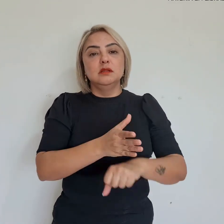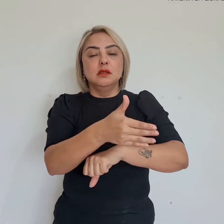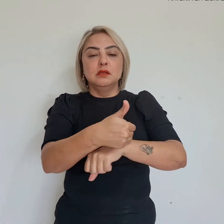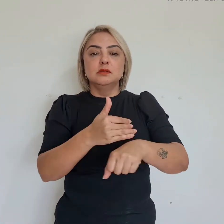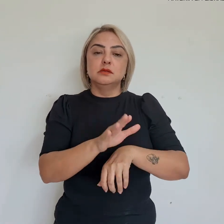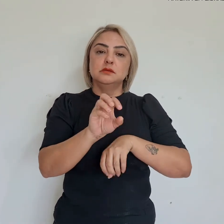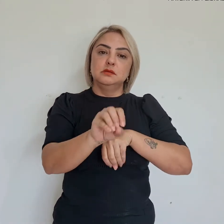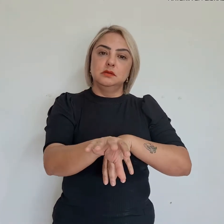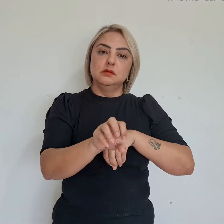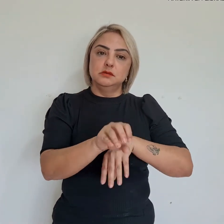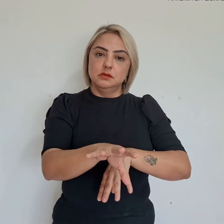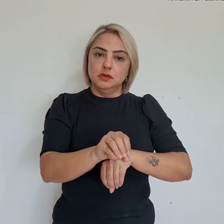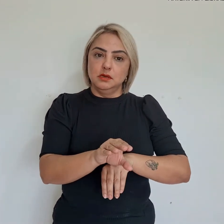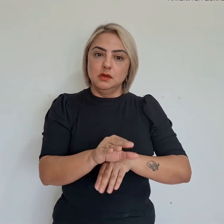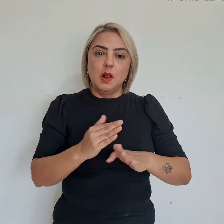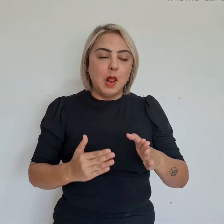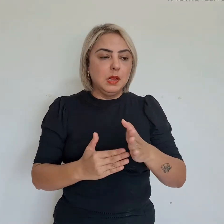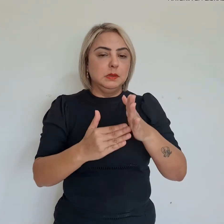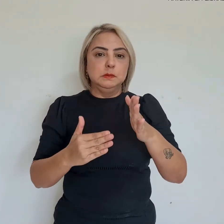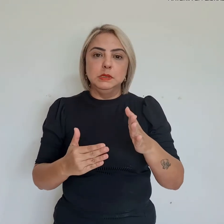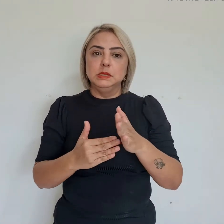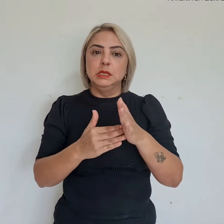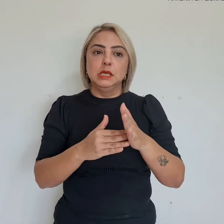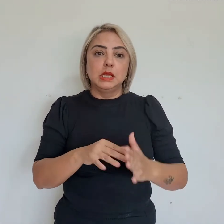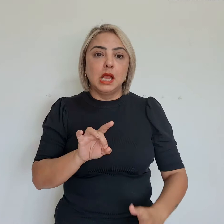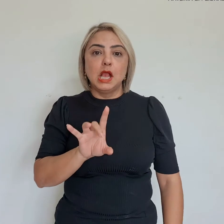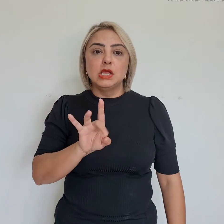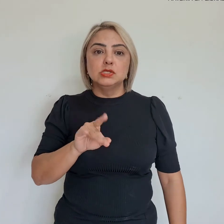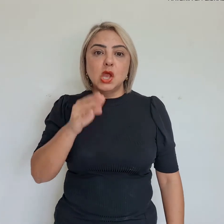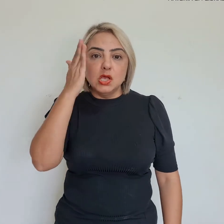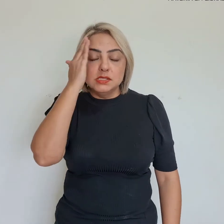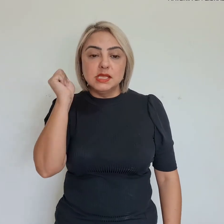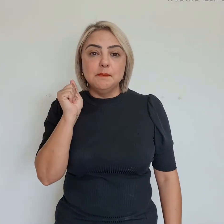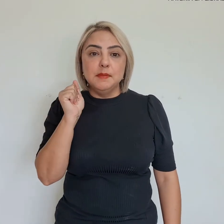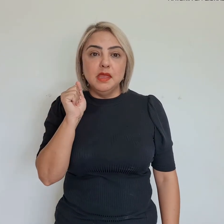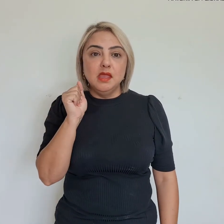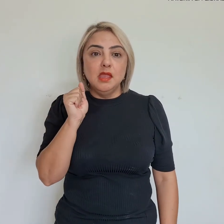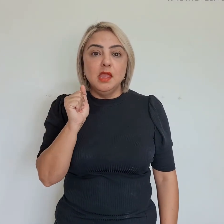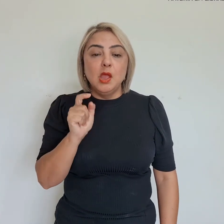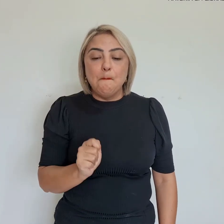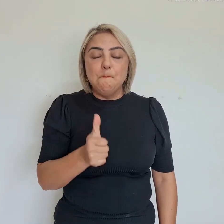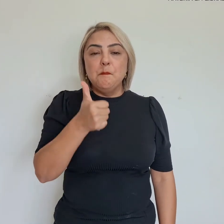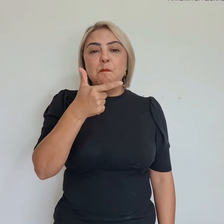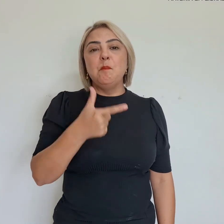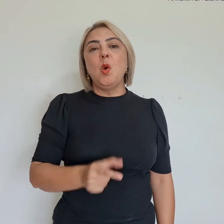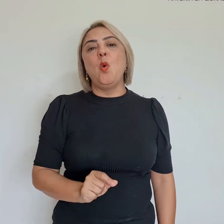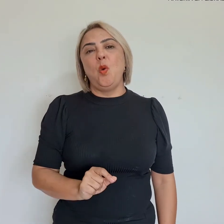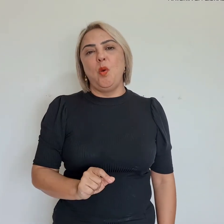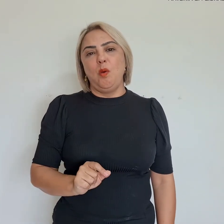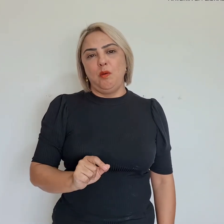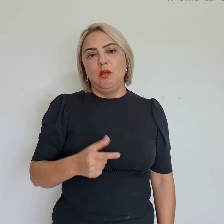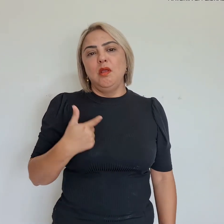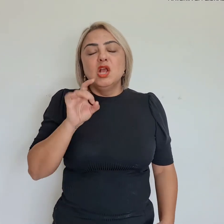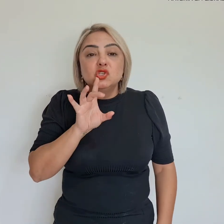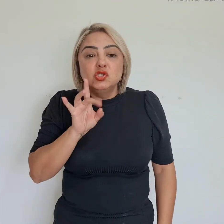educação, limitando-se apenas a saber aquilo que é essencial para somente servir